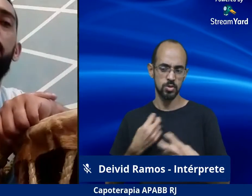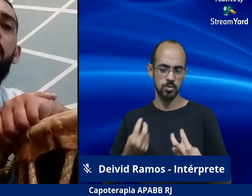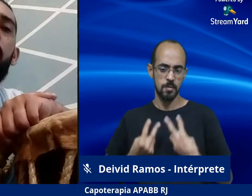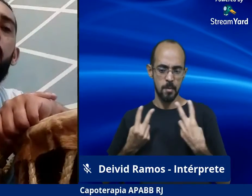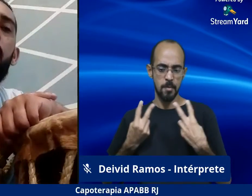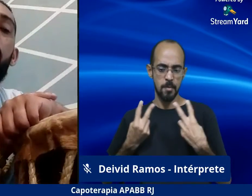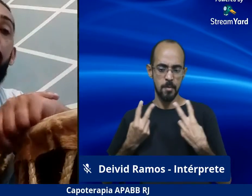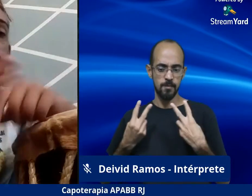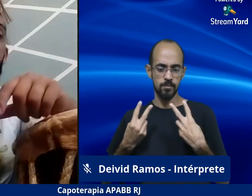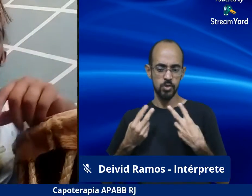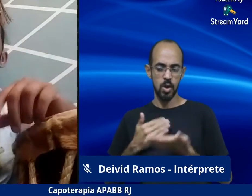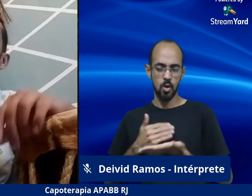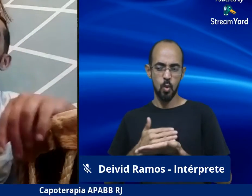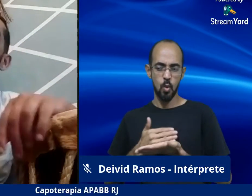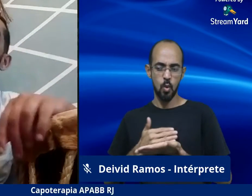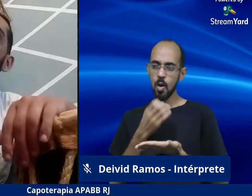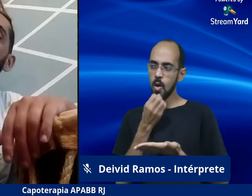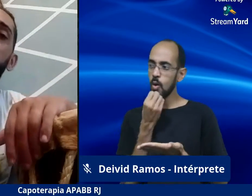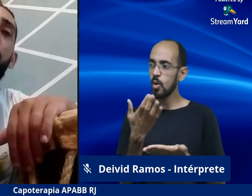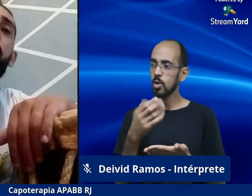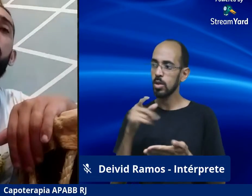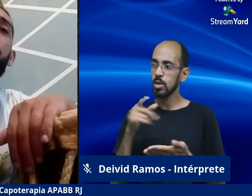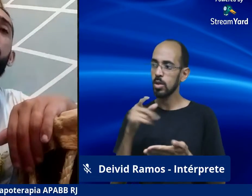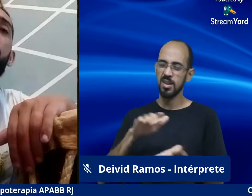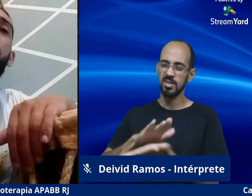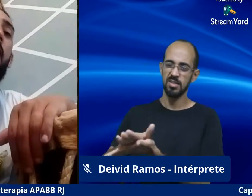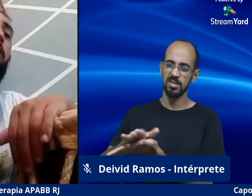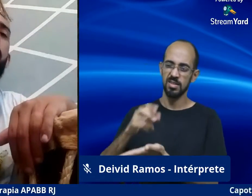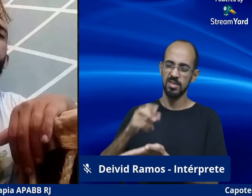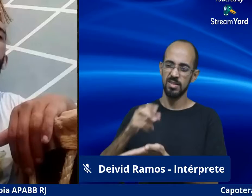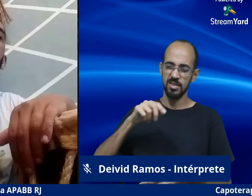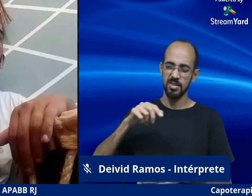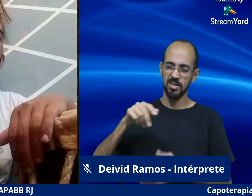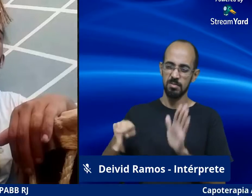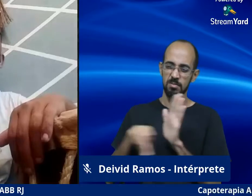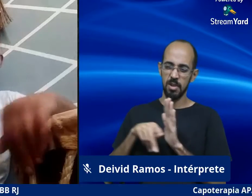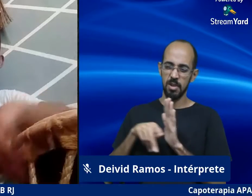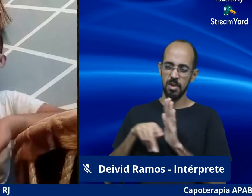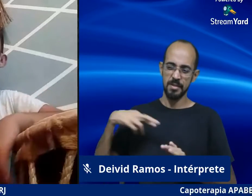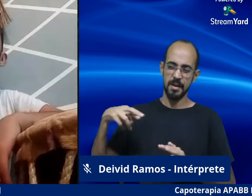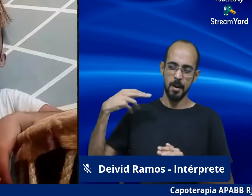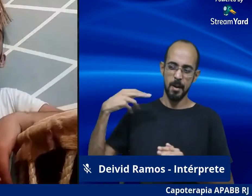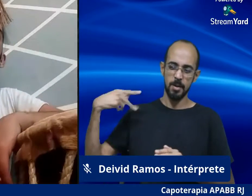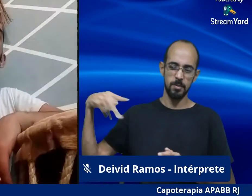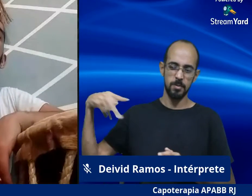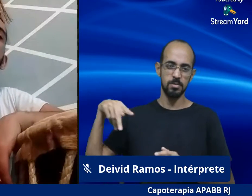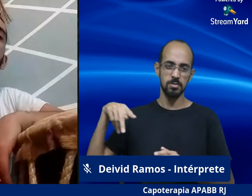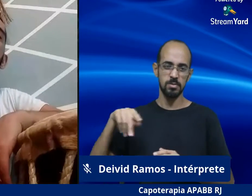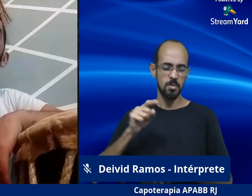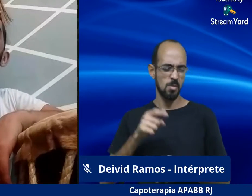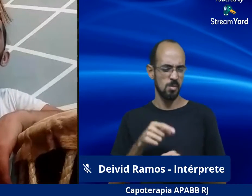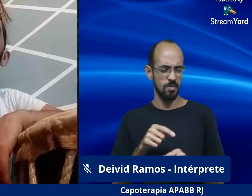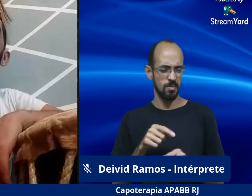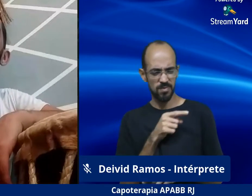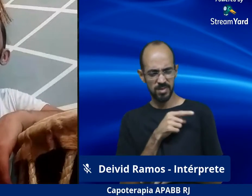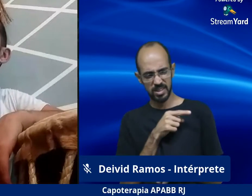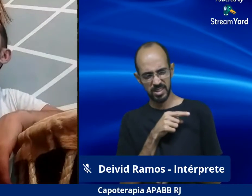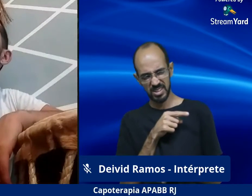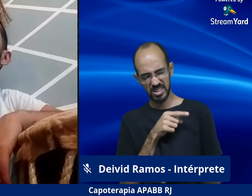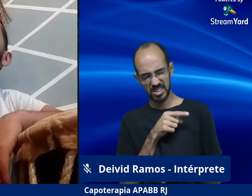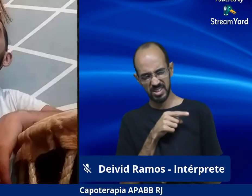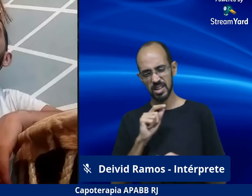preconceito. Às vezes, quando é falado de capoeira, algumas pessoas, isso daí é